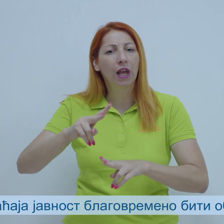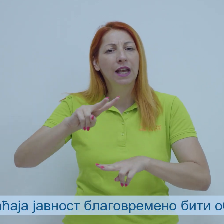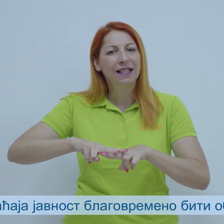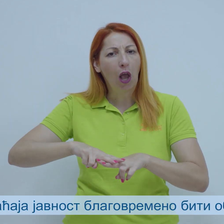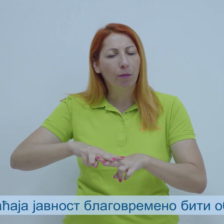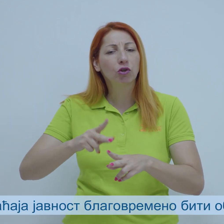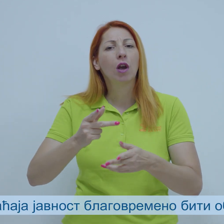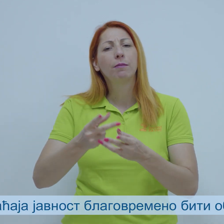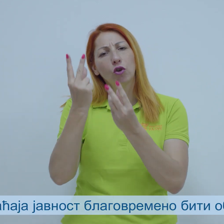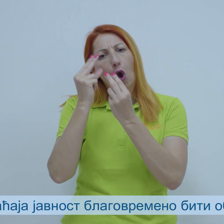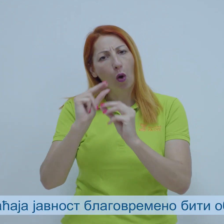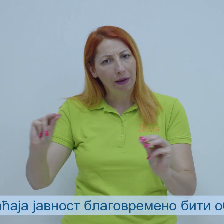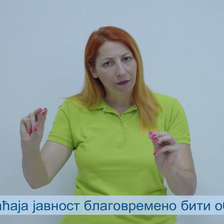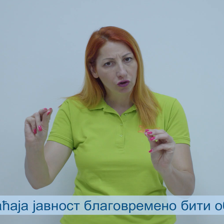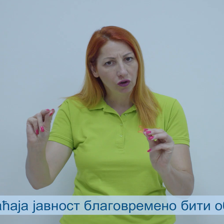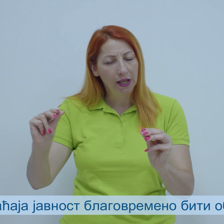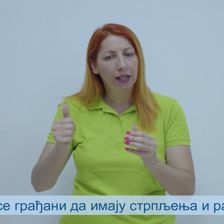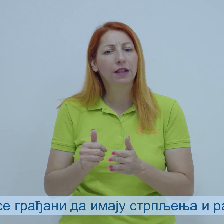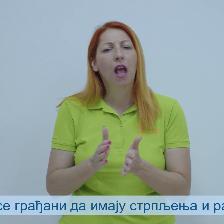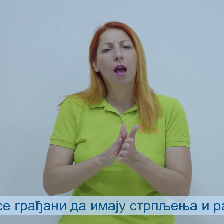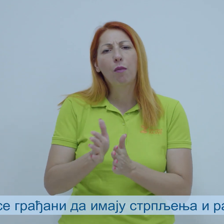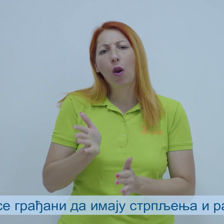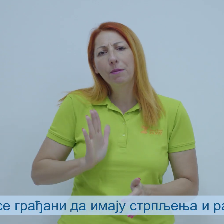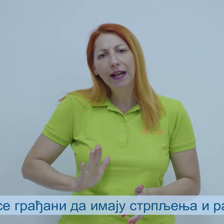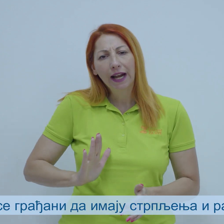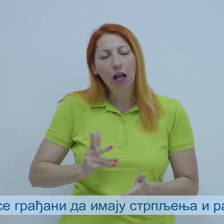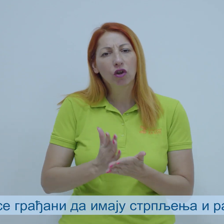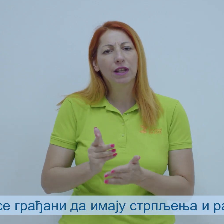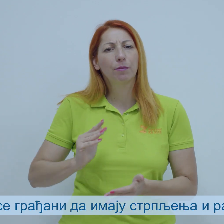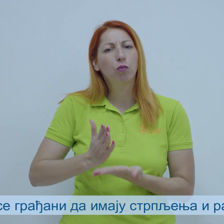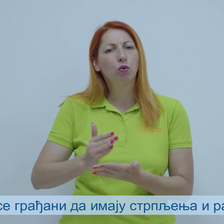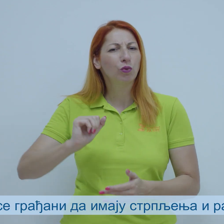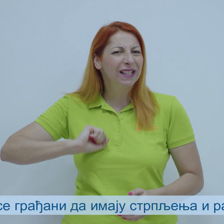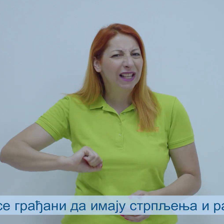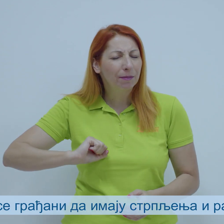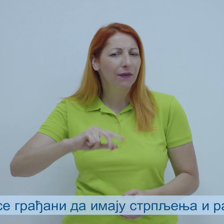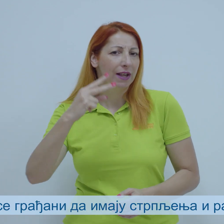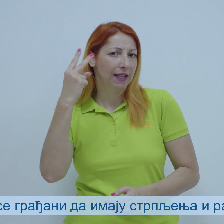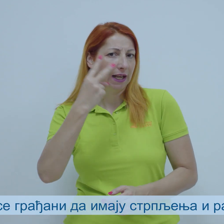blagovremeno biti obaveštena. Molimo građane da imaju strpljenja i razumevanja.